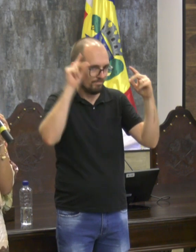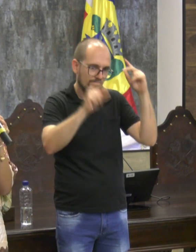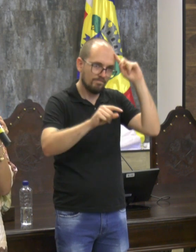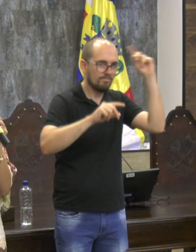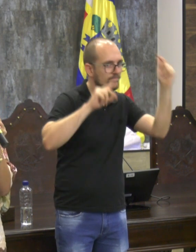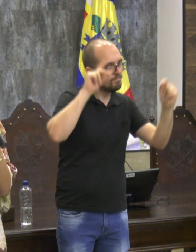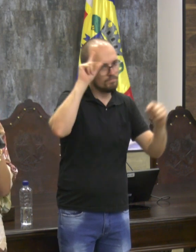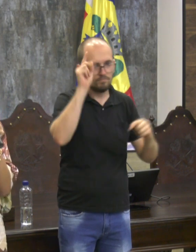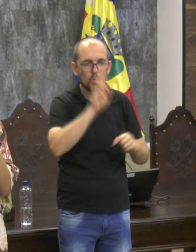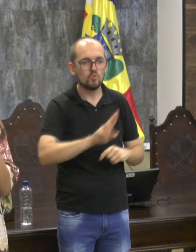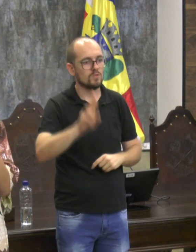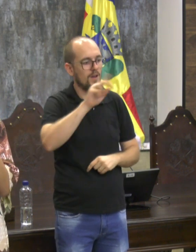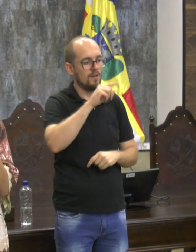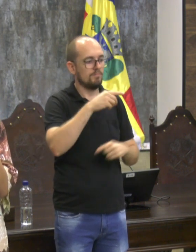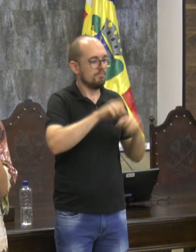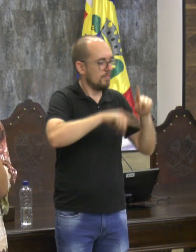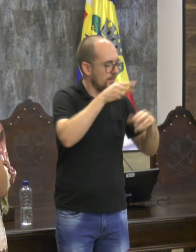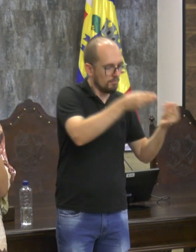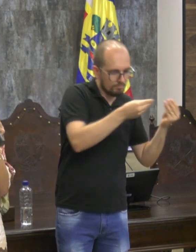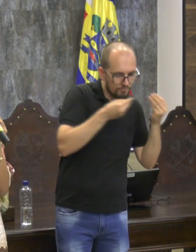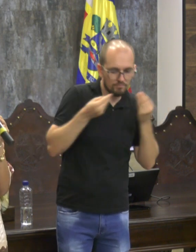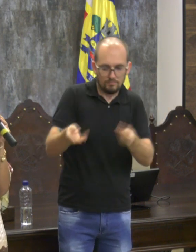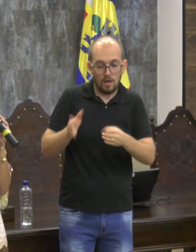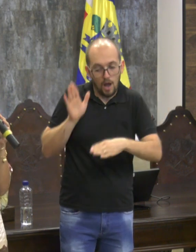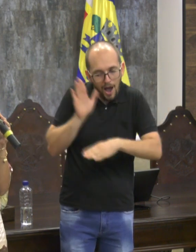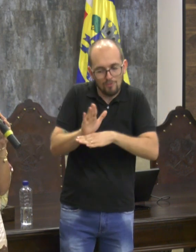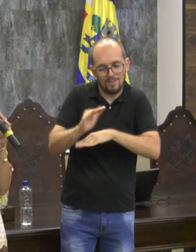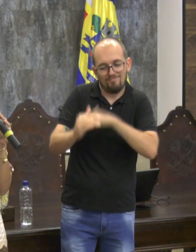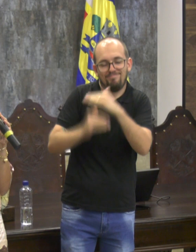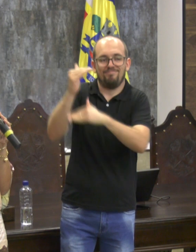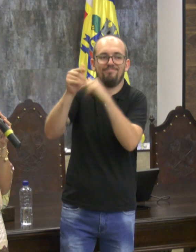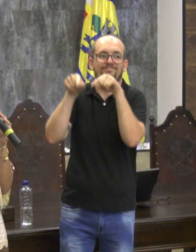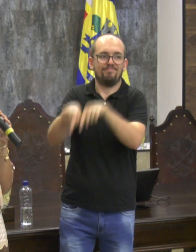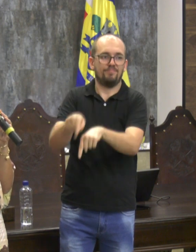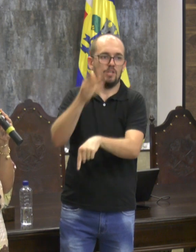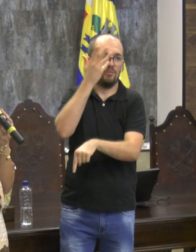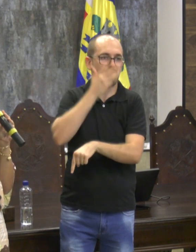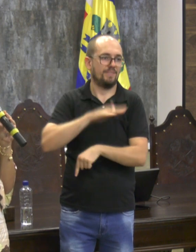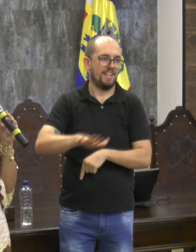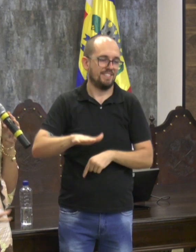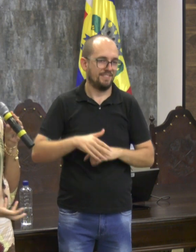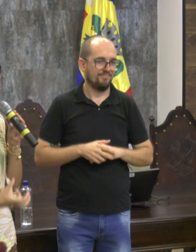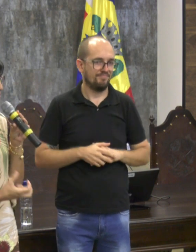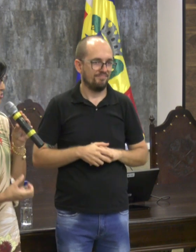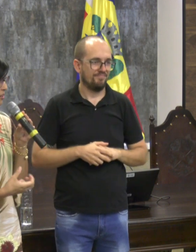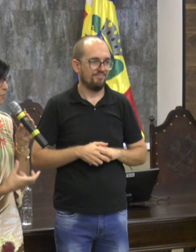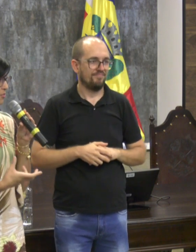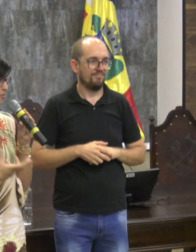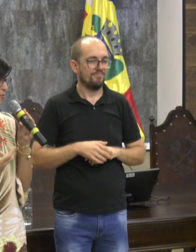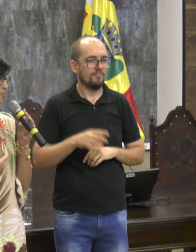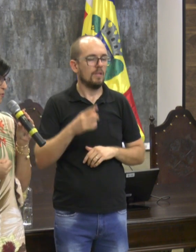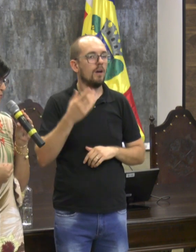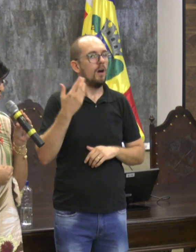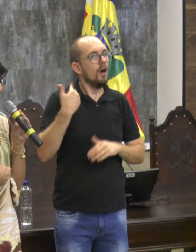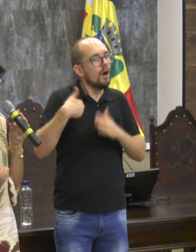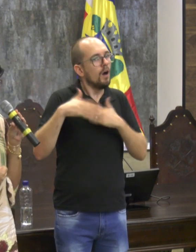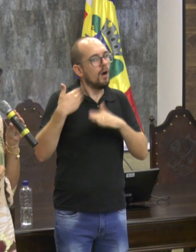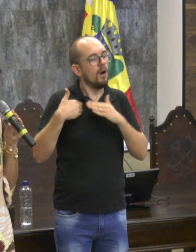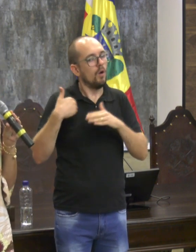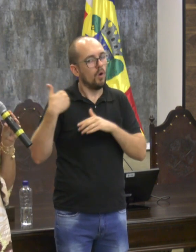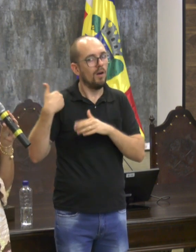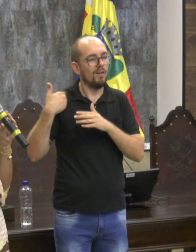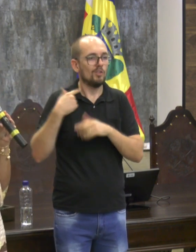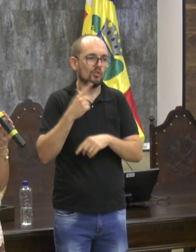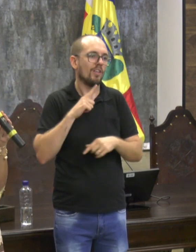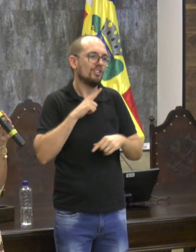maneira possível para proporcionarmos a aprendizagem dessas crianças. E dentro daquilo que nós tínhamos, nós fomos construindo